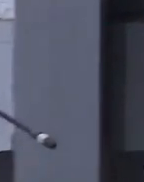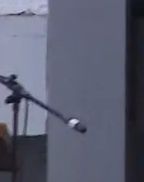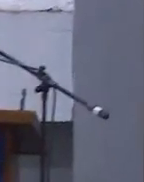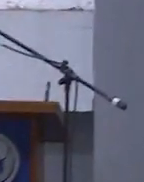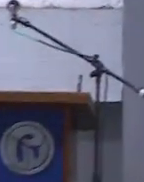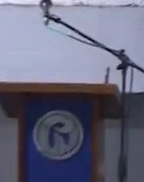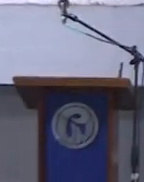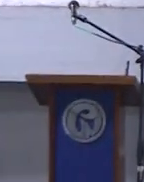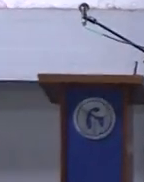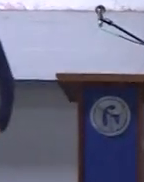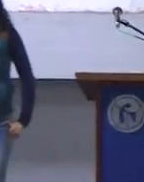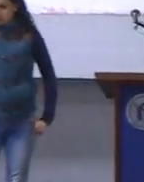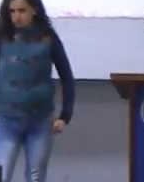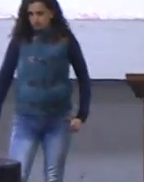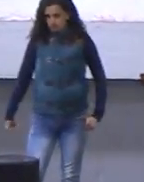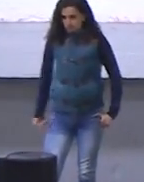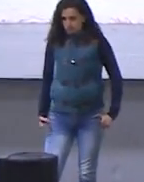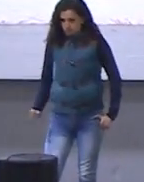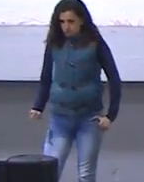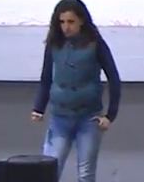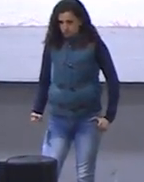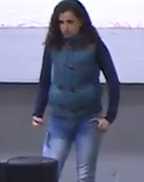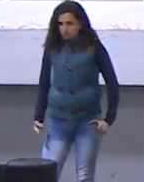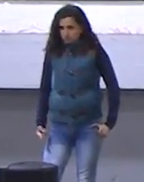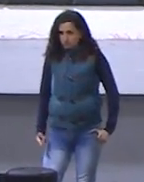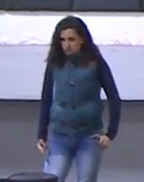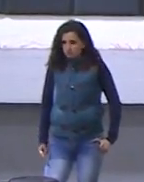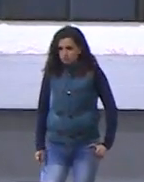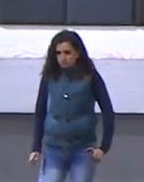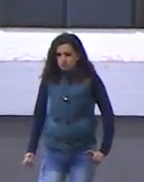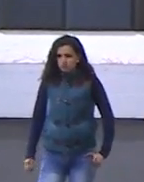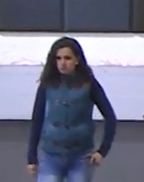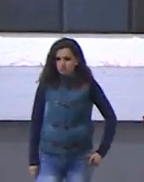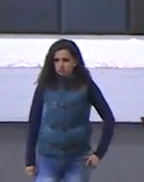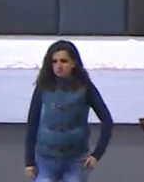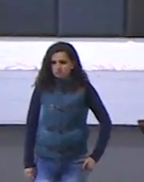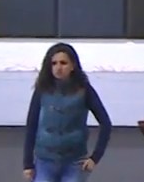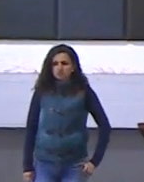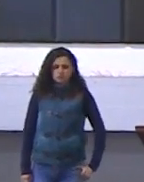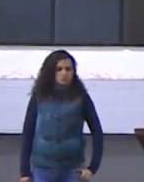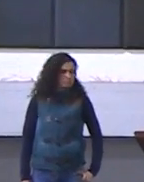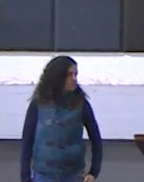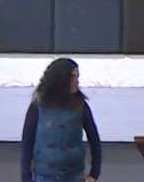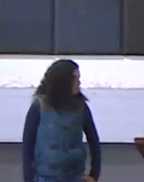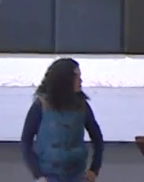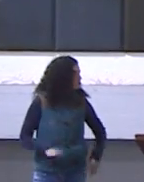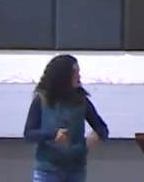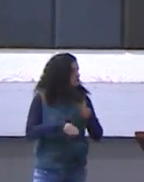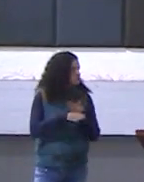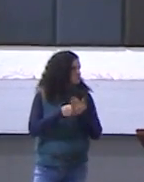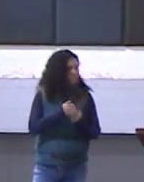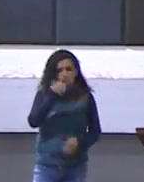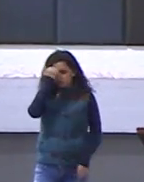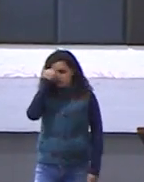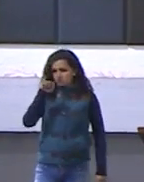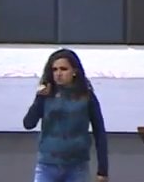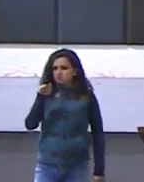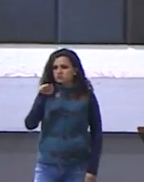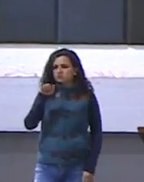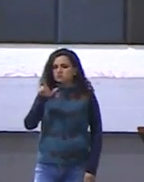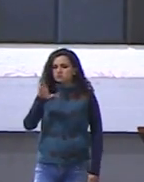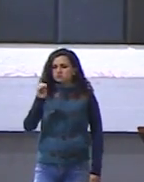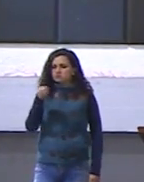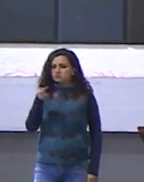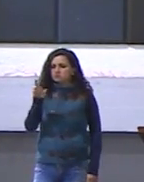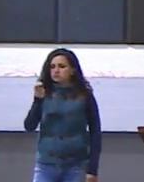gracias por estar daniel vamos a terminar este conversatorio con la intervención del profesor jairo rosas les recordamos que